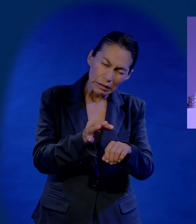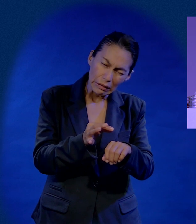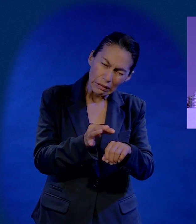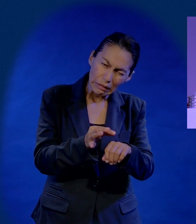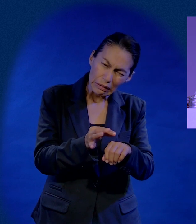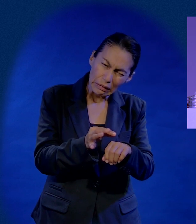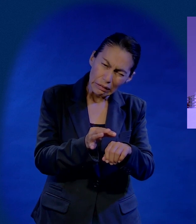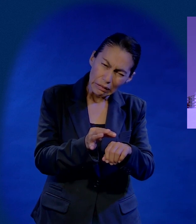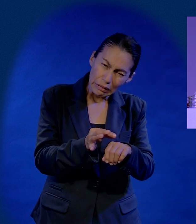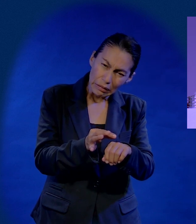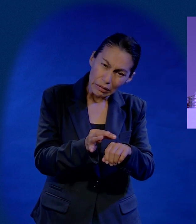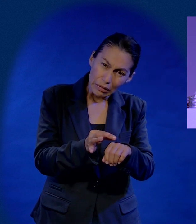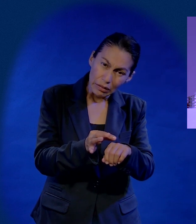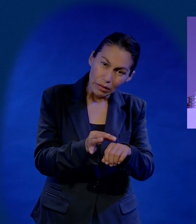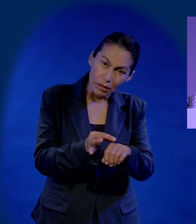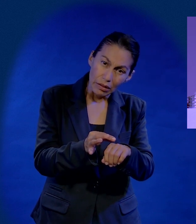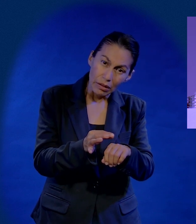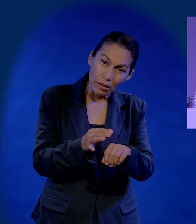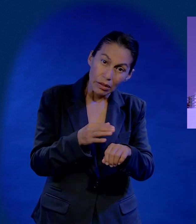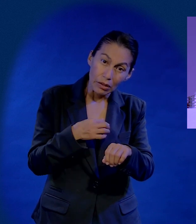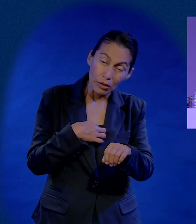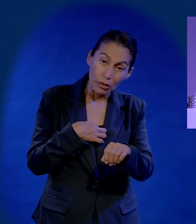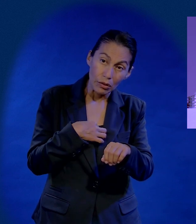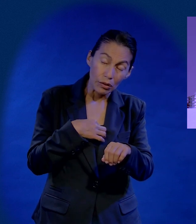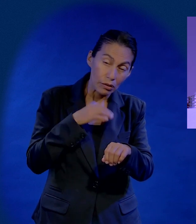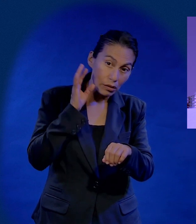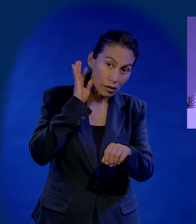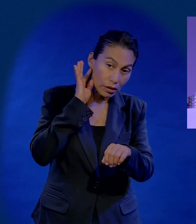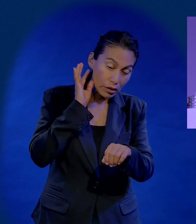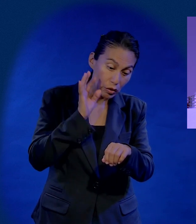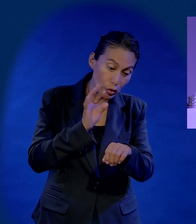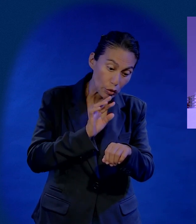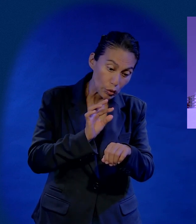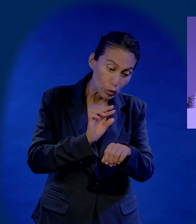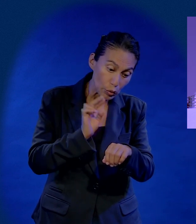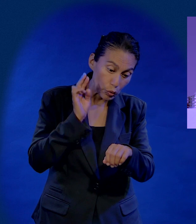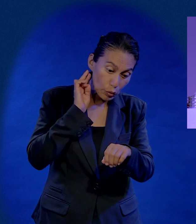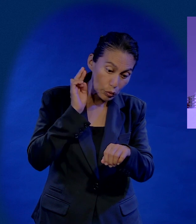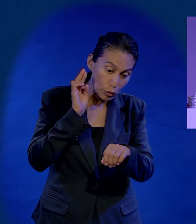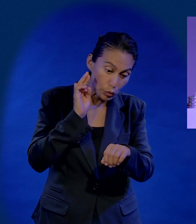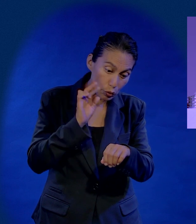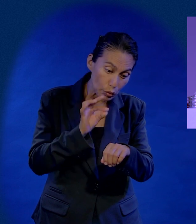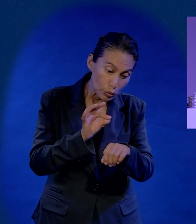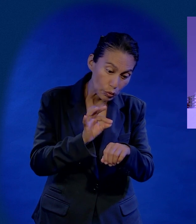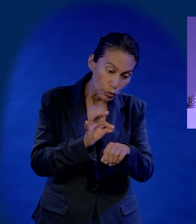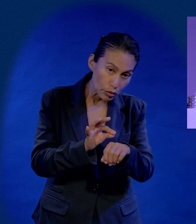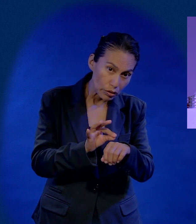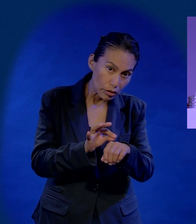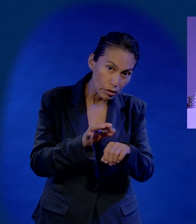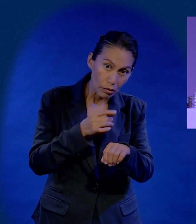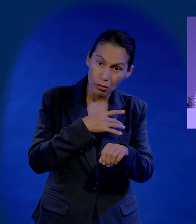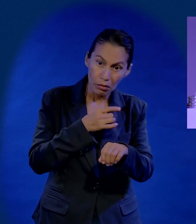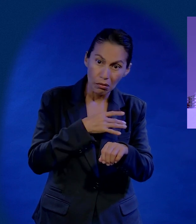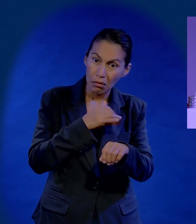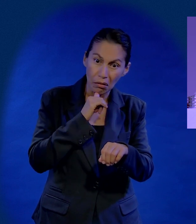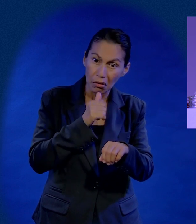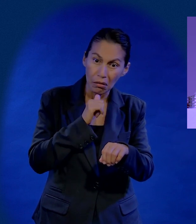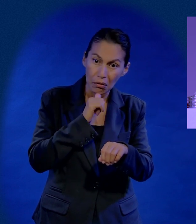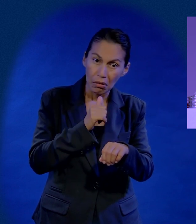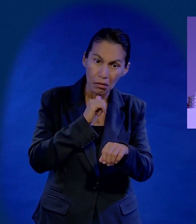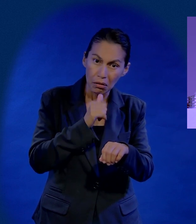Y cuando la estaba acercando, la acercó y empecé a escuchar.